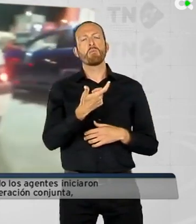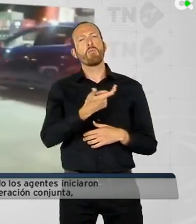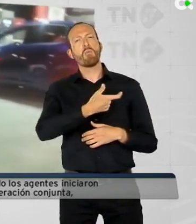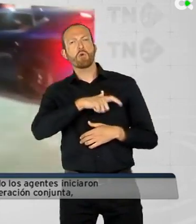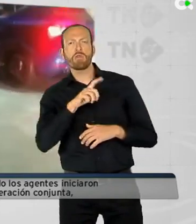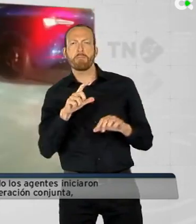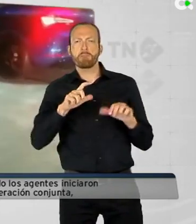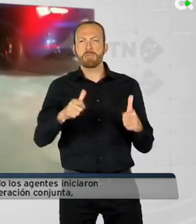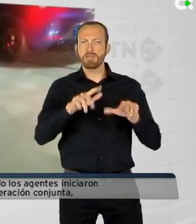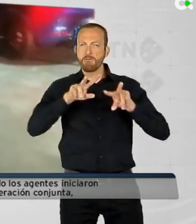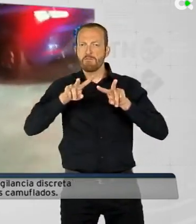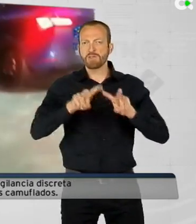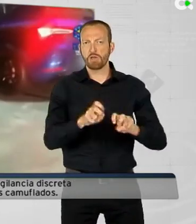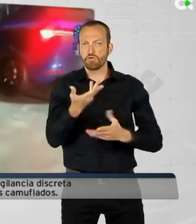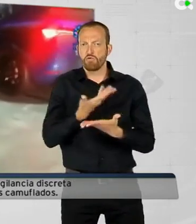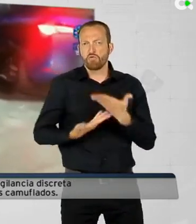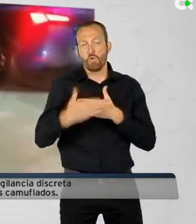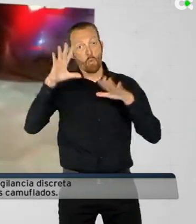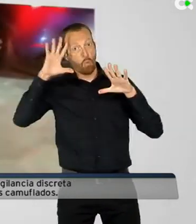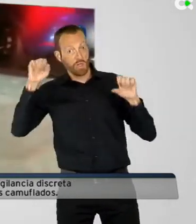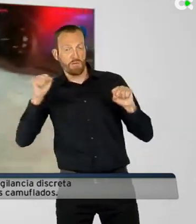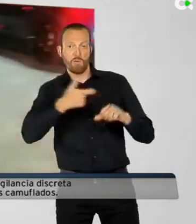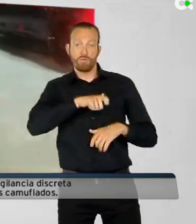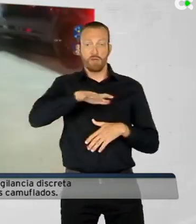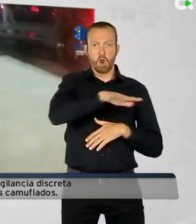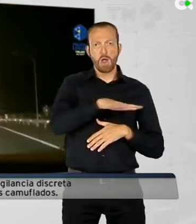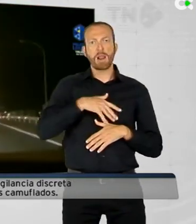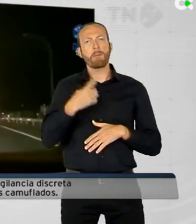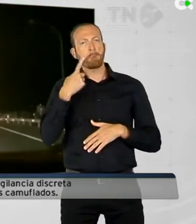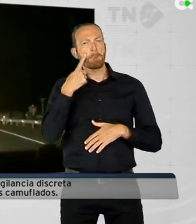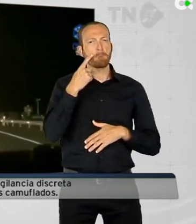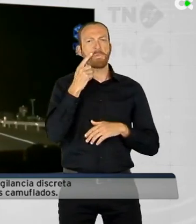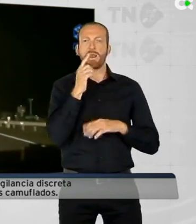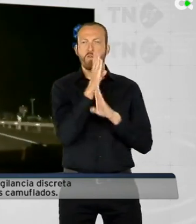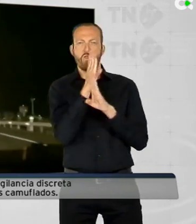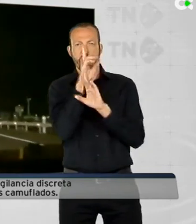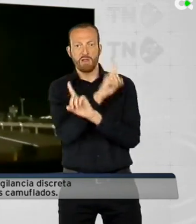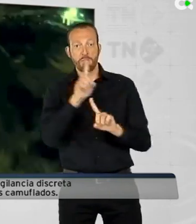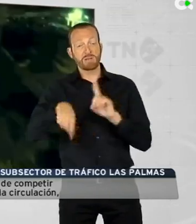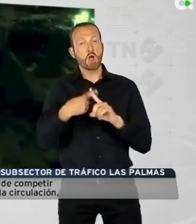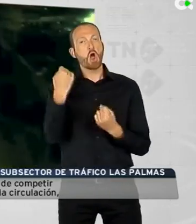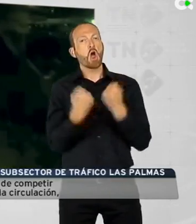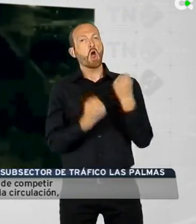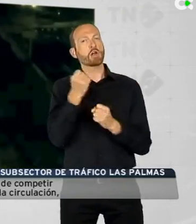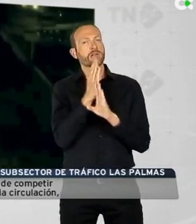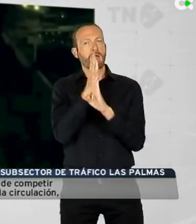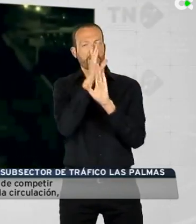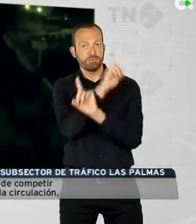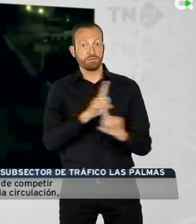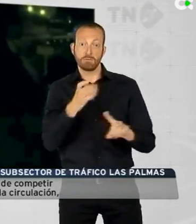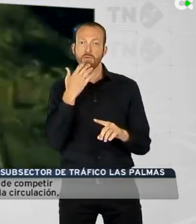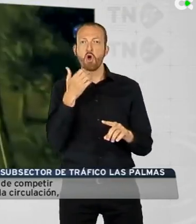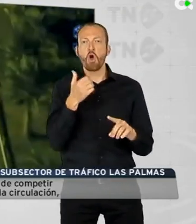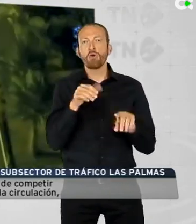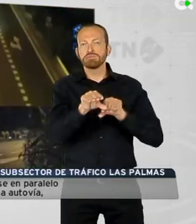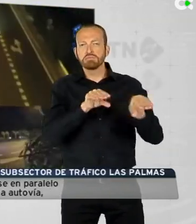una macrooperación conjunta que incluyó vigilancia discreta y vehículos camuflados. A la hora de competir se